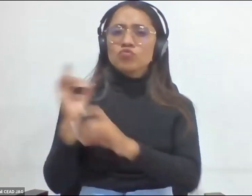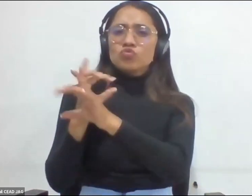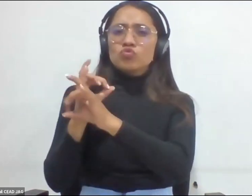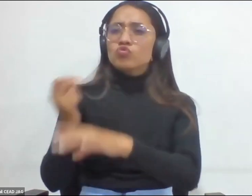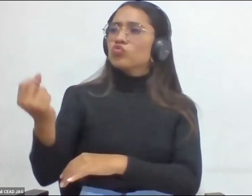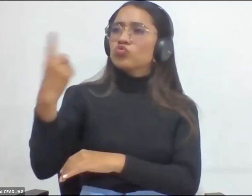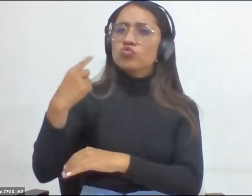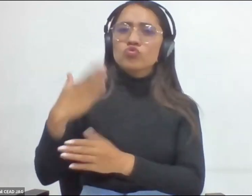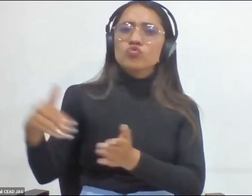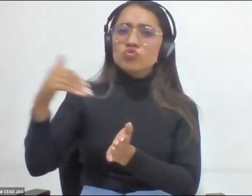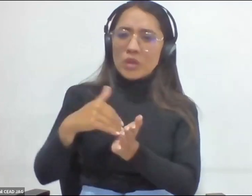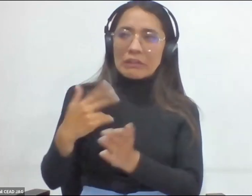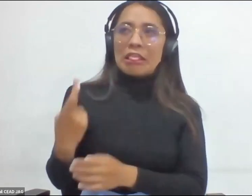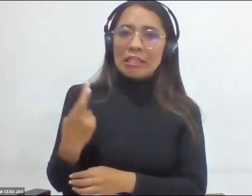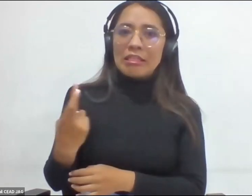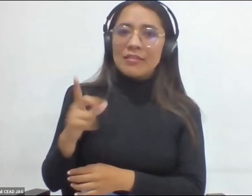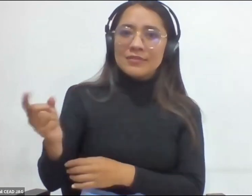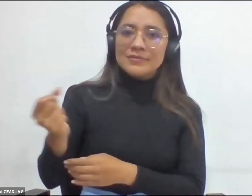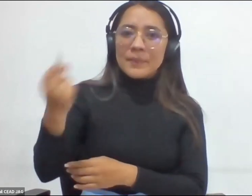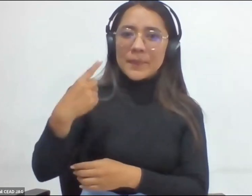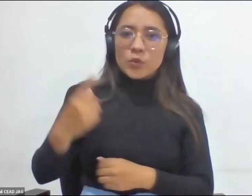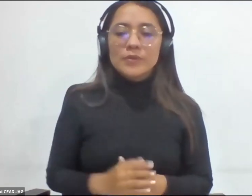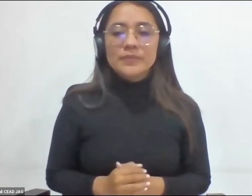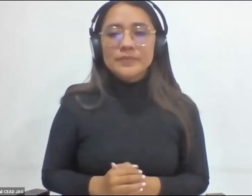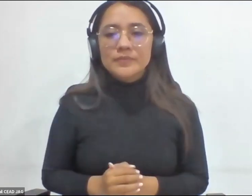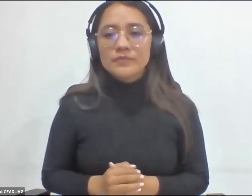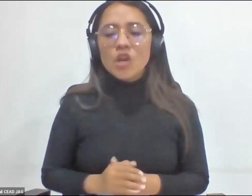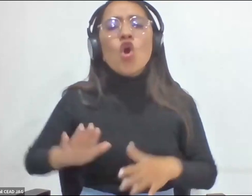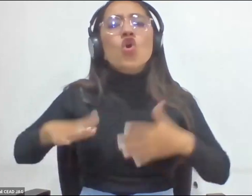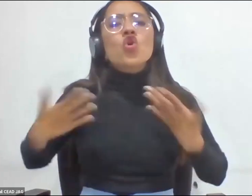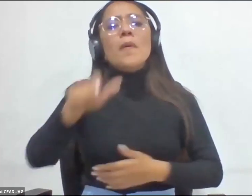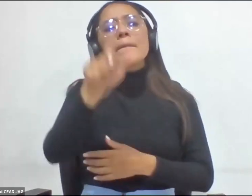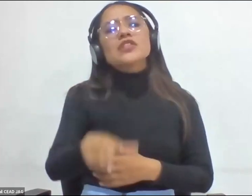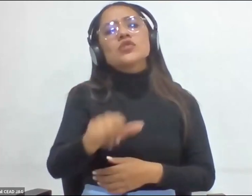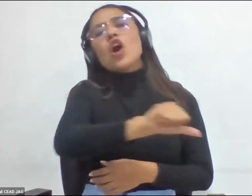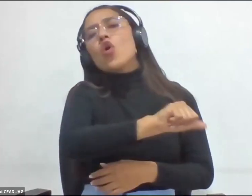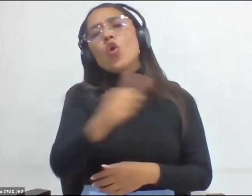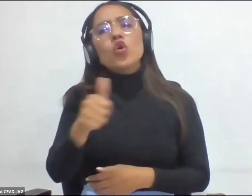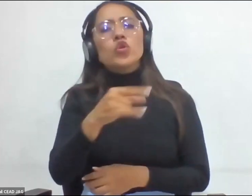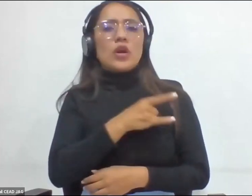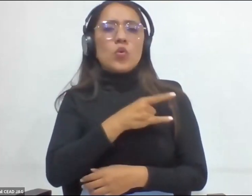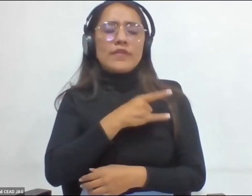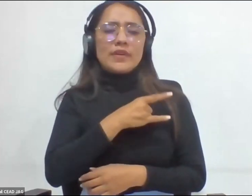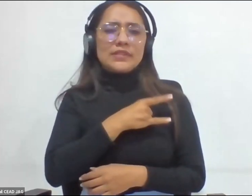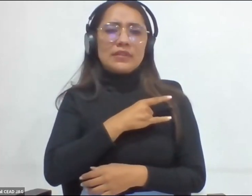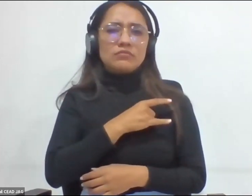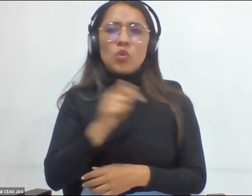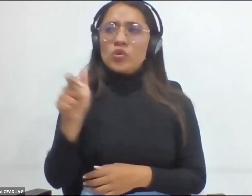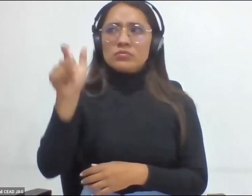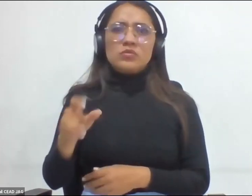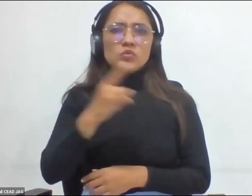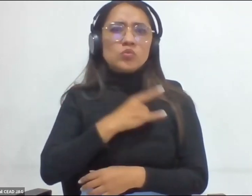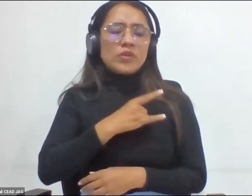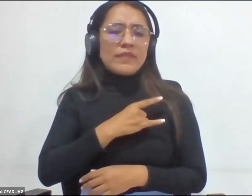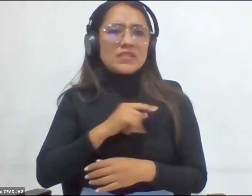recurrente en el chat como un beneficiario de otra institución educativa superior puedo acceder cambio